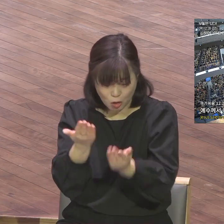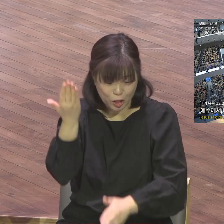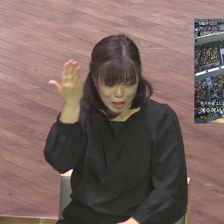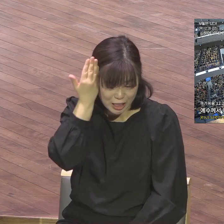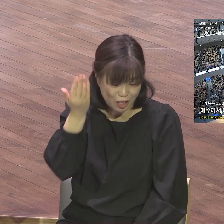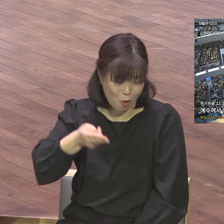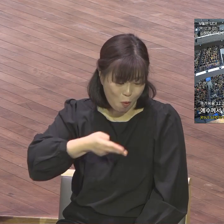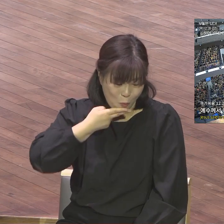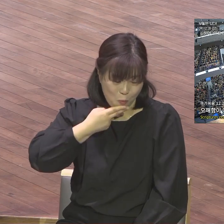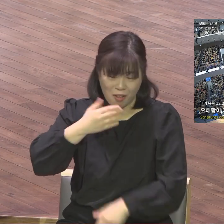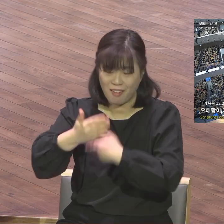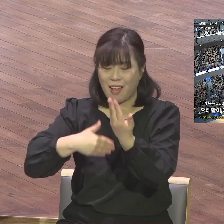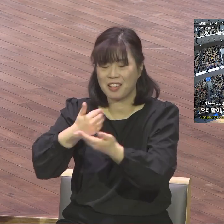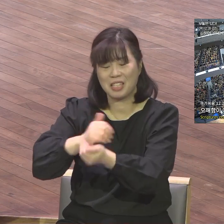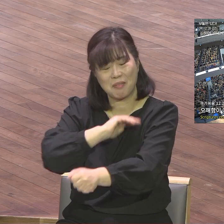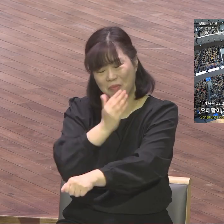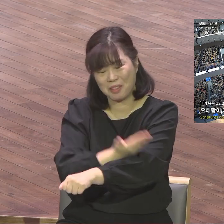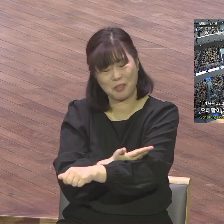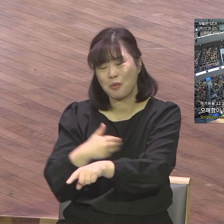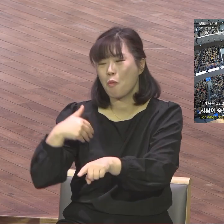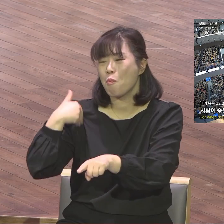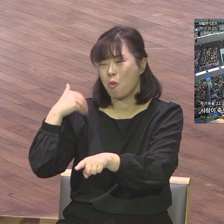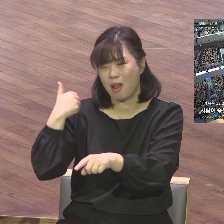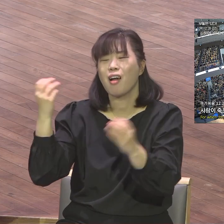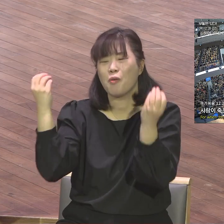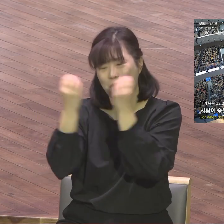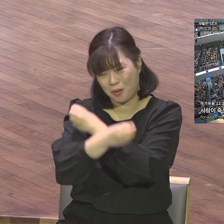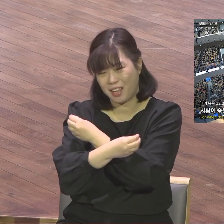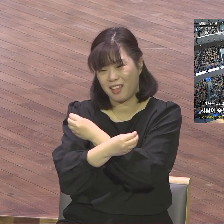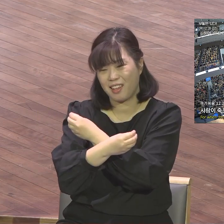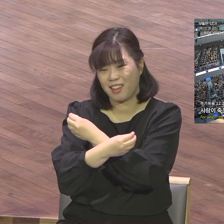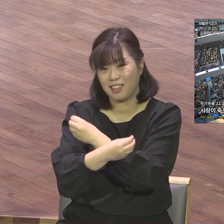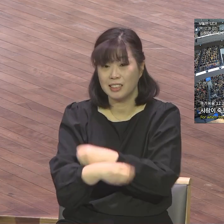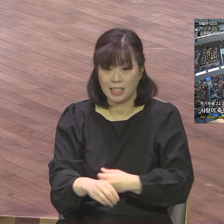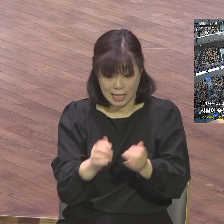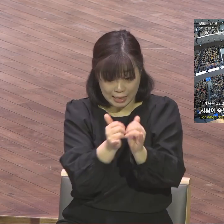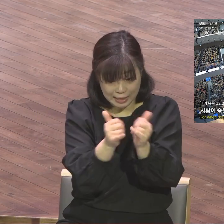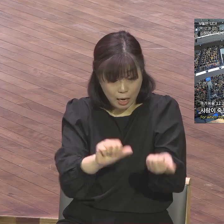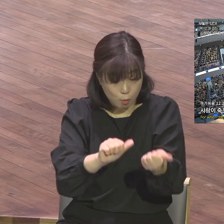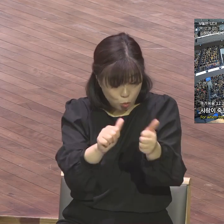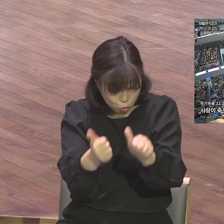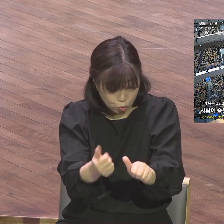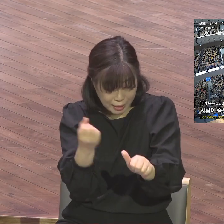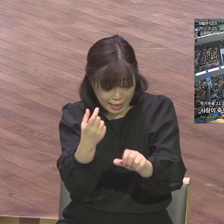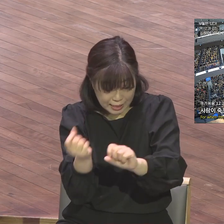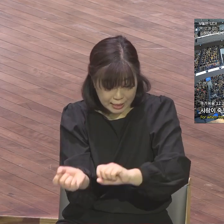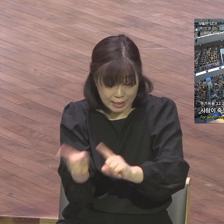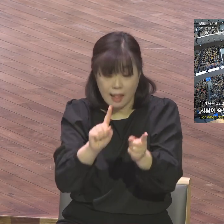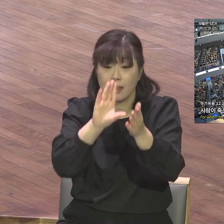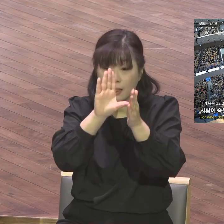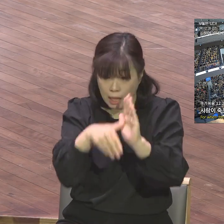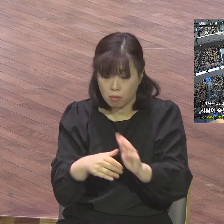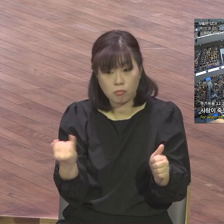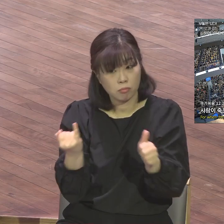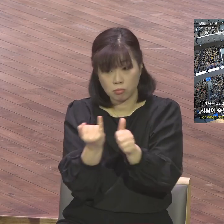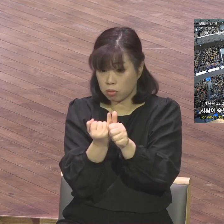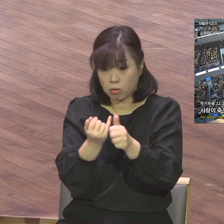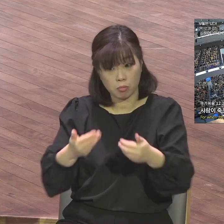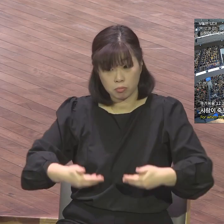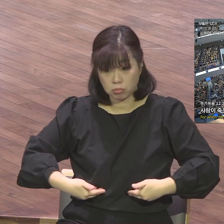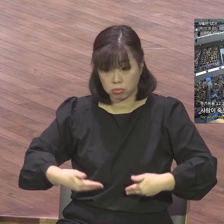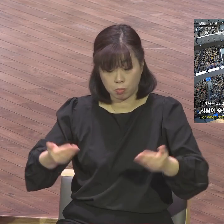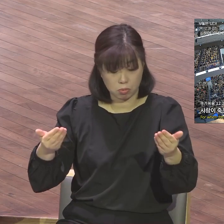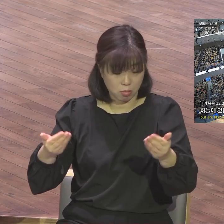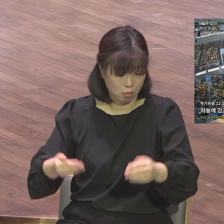하나님의 능력도 알지 못함으로 오해함이 아니냐. 사람이 죽은 자 가운데서 살아날 때는 장가도